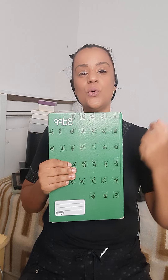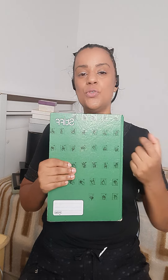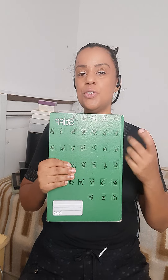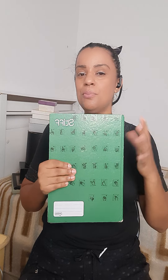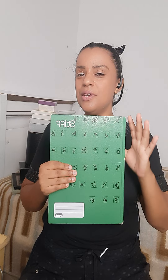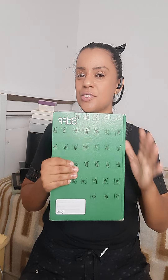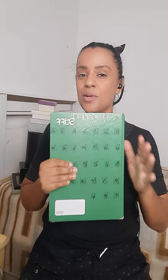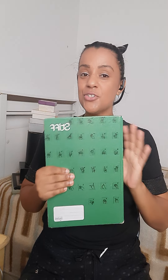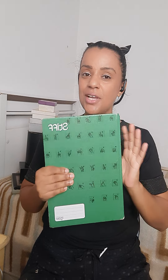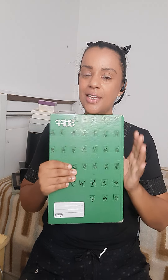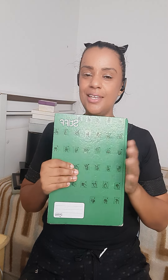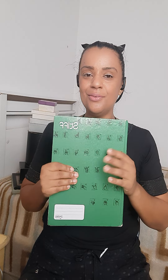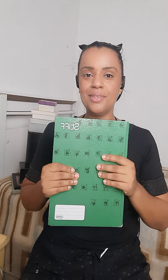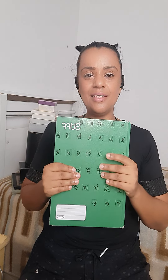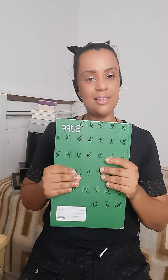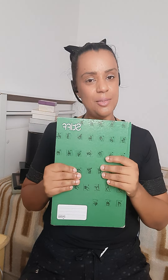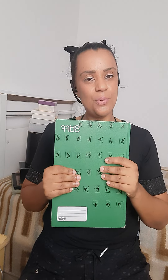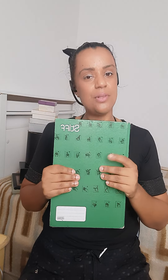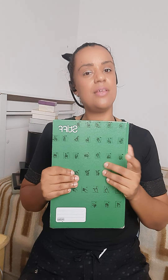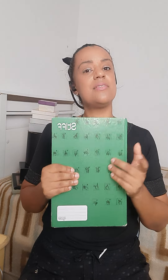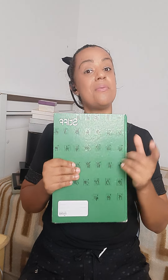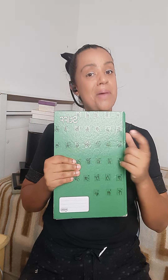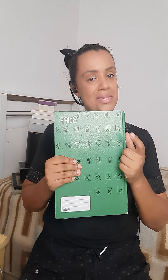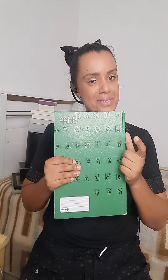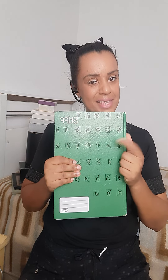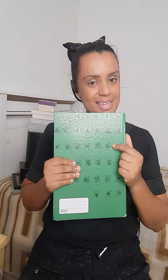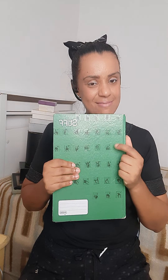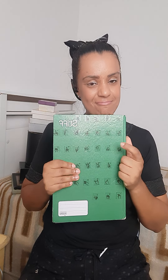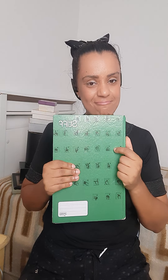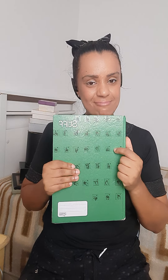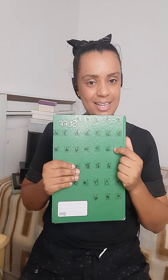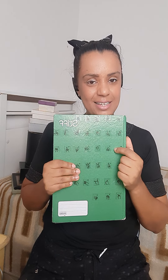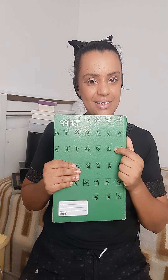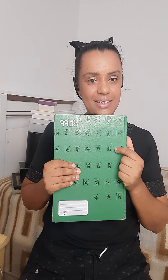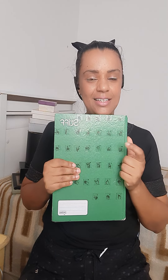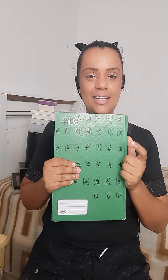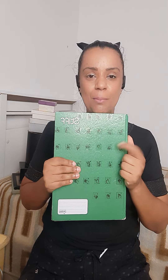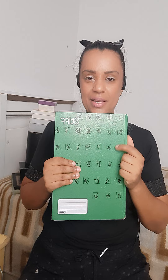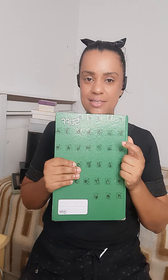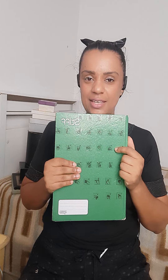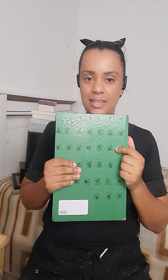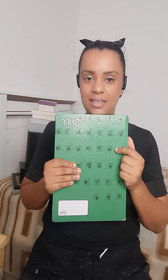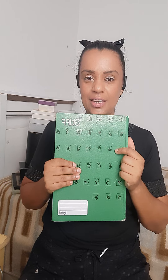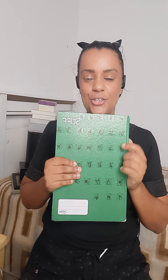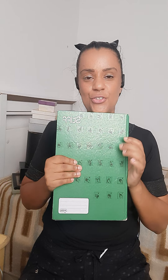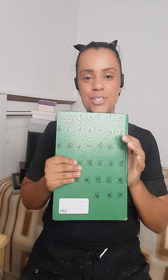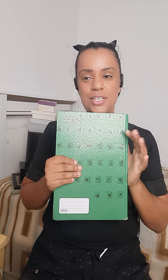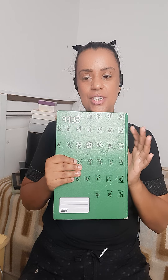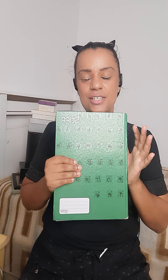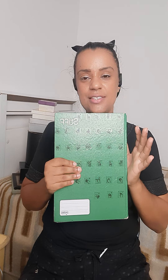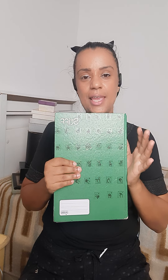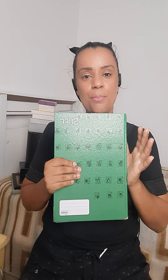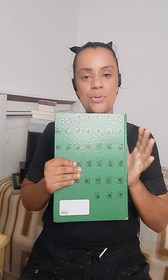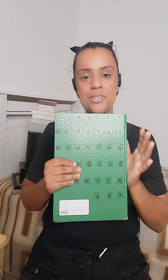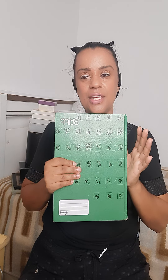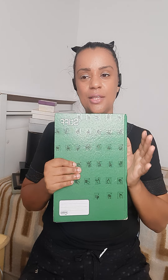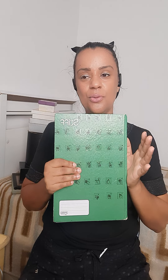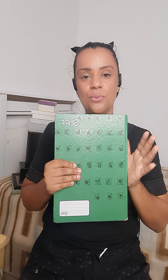de mesmo achar que não tem tanta importância, mas tem, tá? Mas tem. De 100%